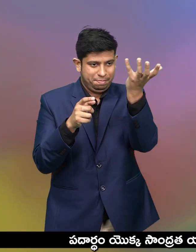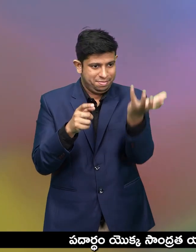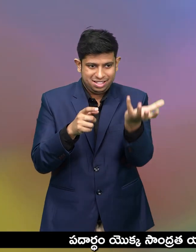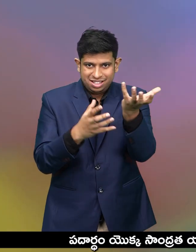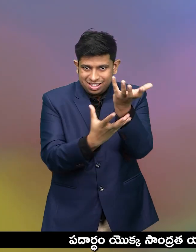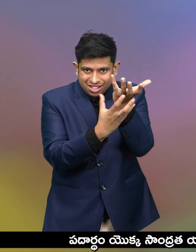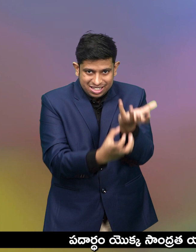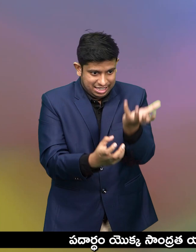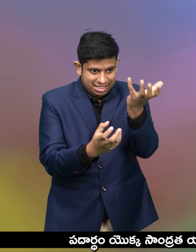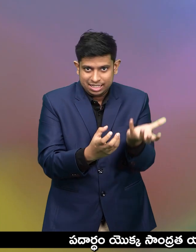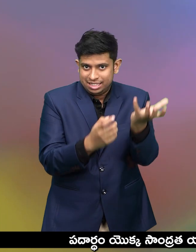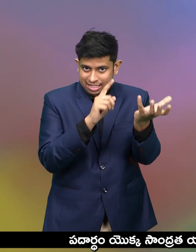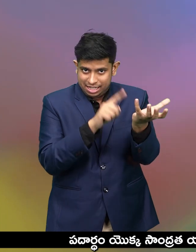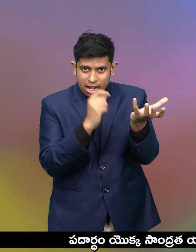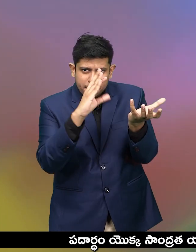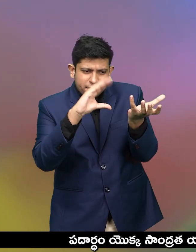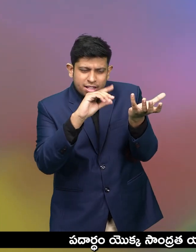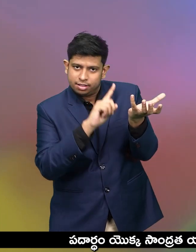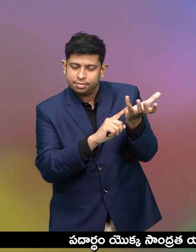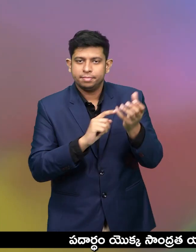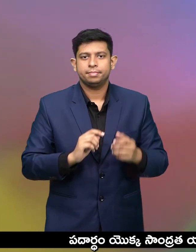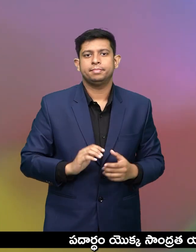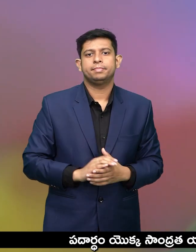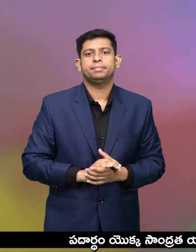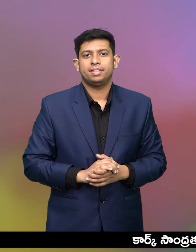పరిమాణంకు ద్రవ్యరాశిగా నిర్వచించబడుతుంది.